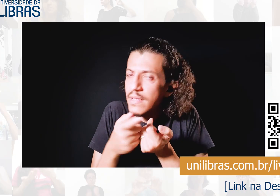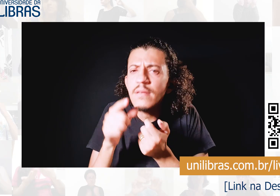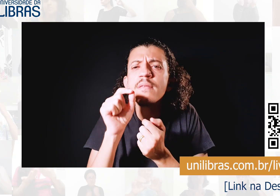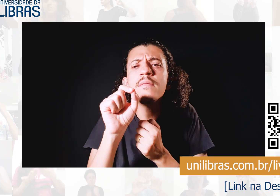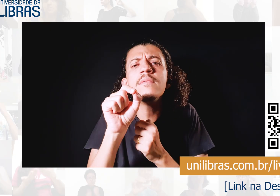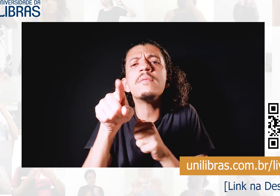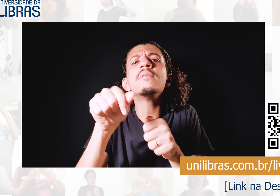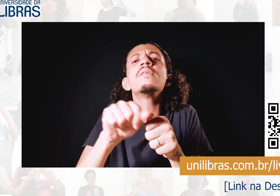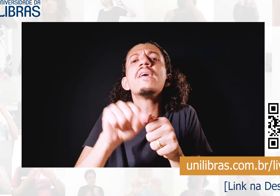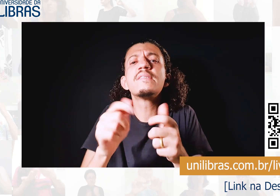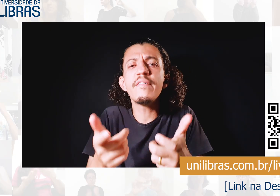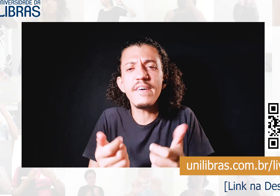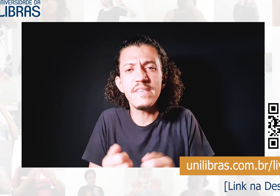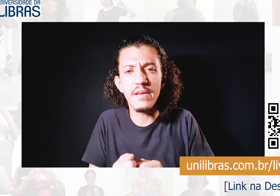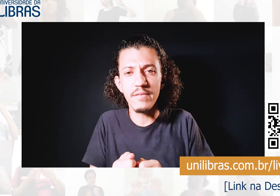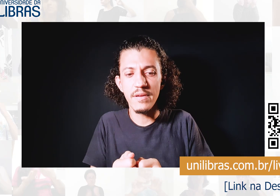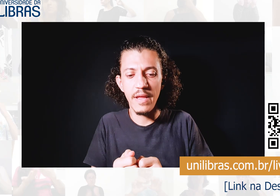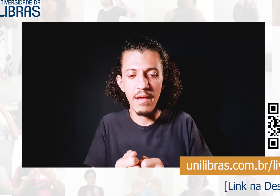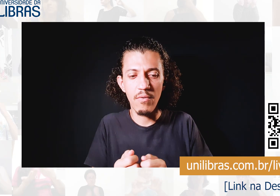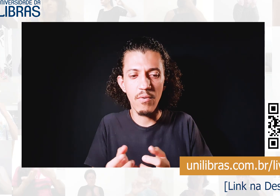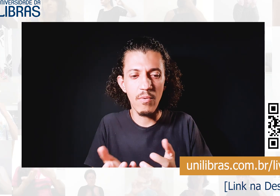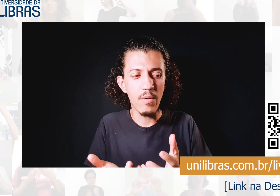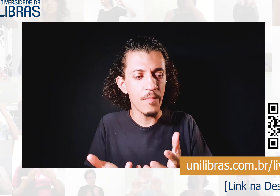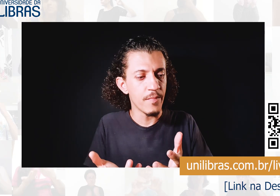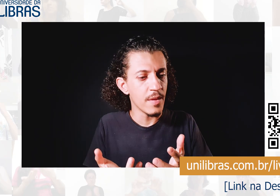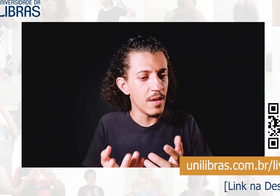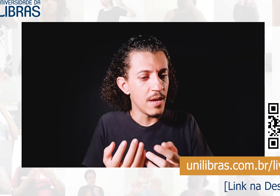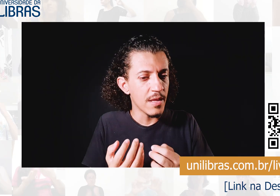tipo assim, o que você está fazendo? Né?